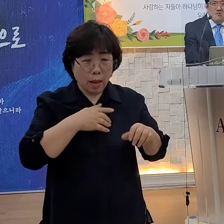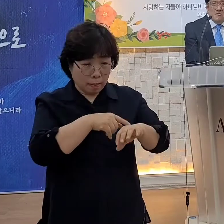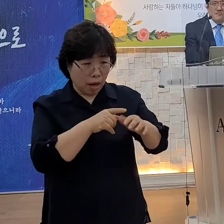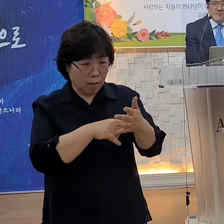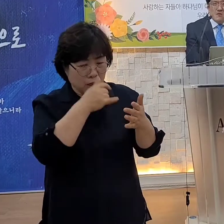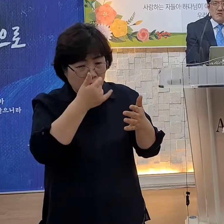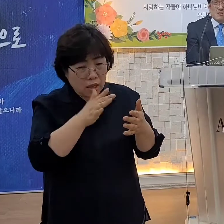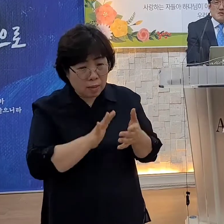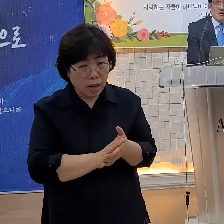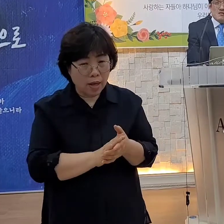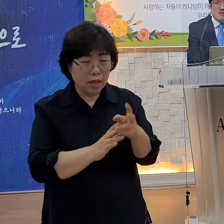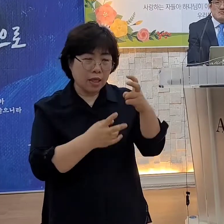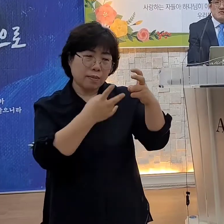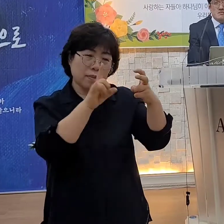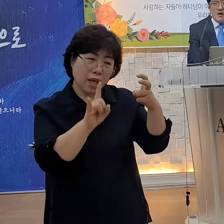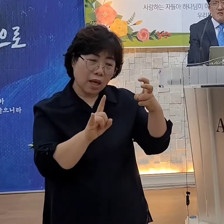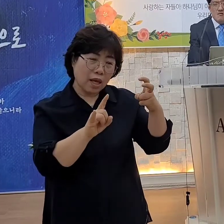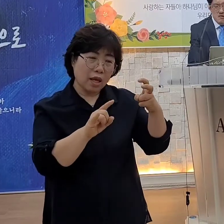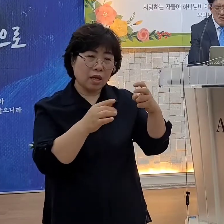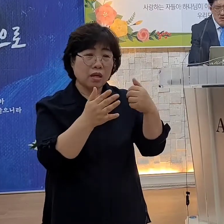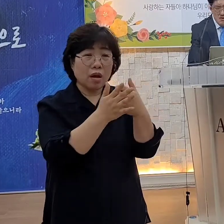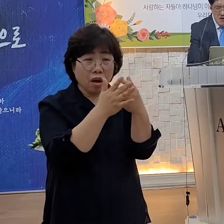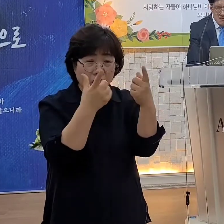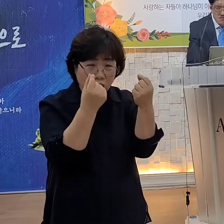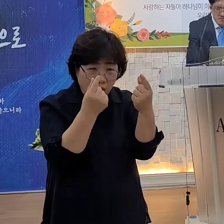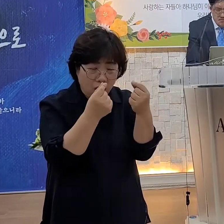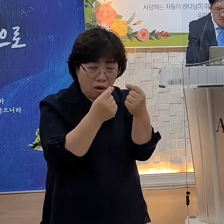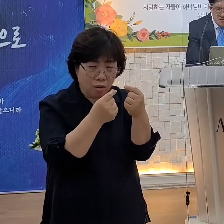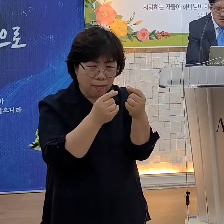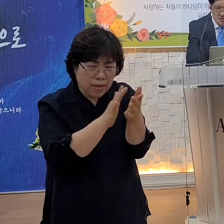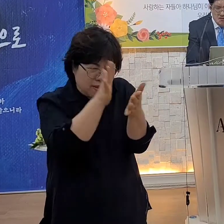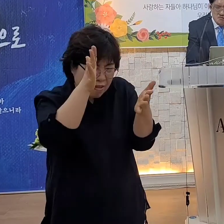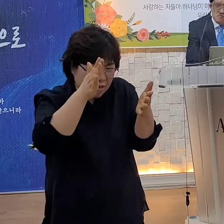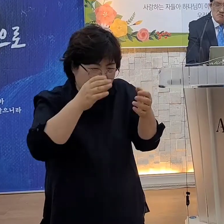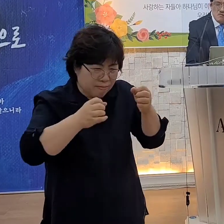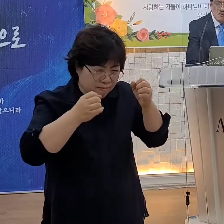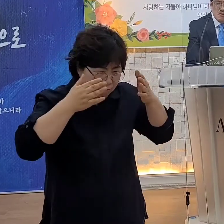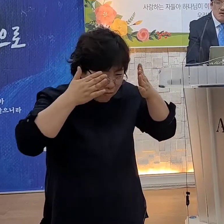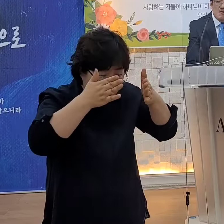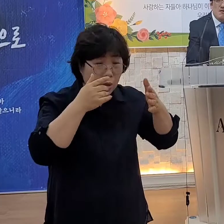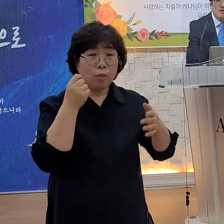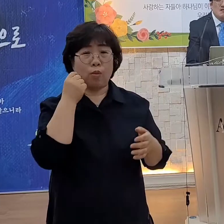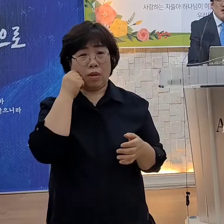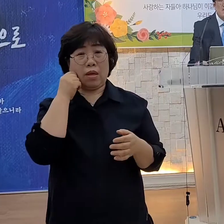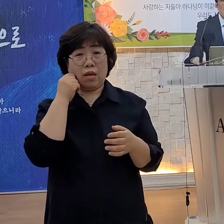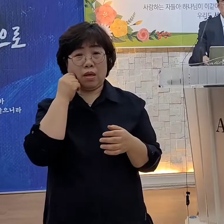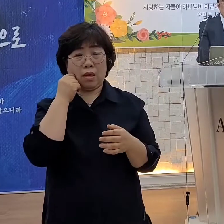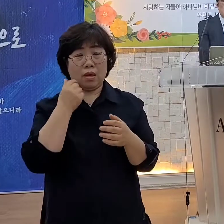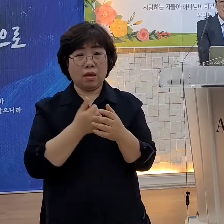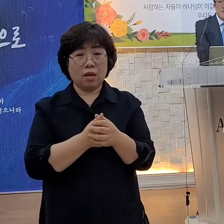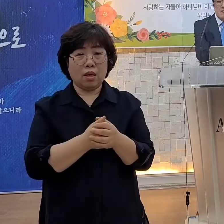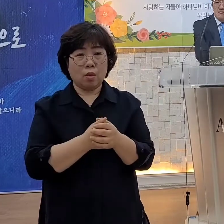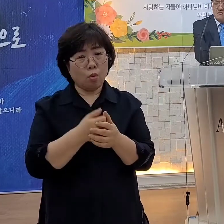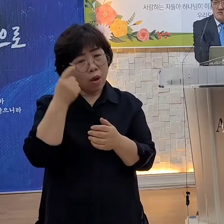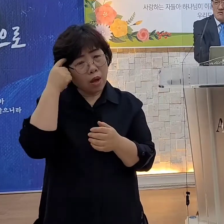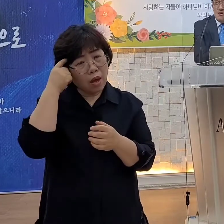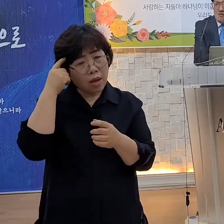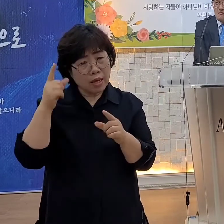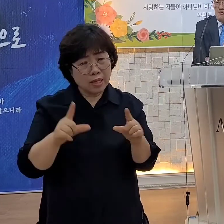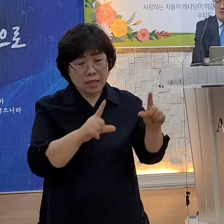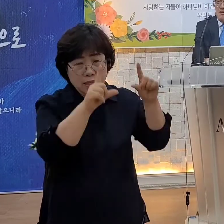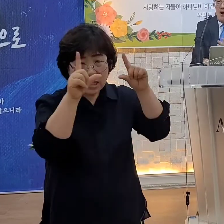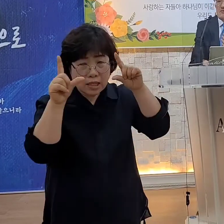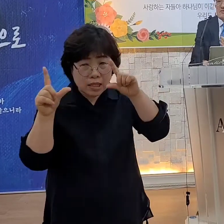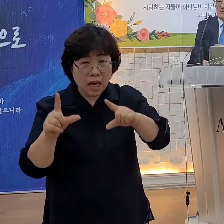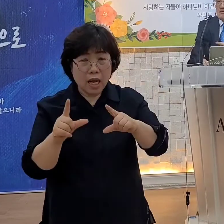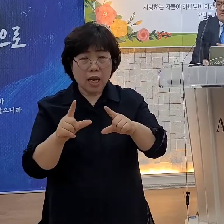마음은 있어도 그렇게까지 열정을 다하여 할 수는 없습니다. 그래서 이게 삶에 묶여있기 때문에 그런 것이지